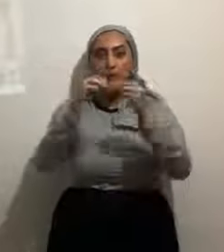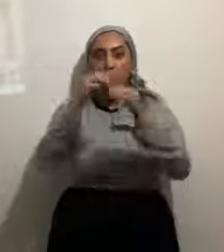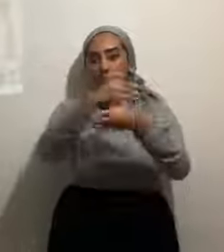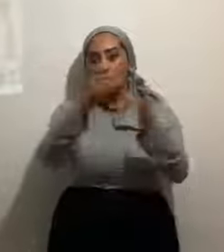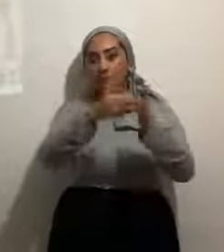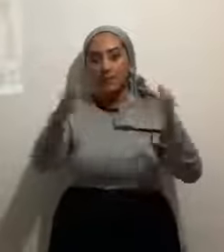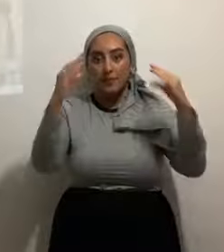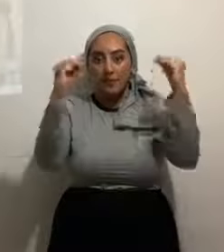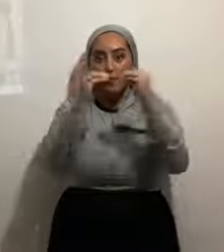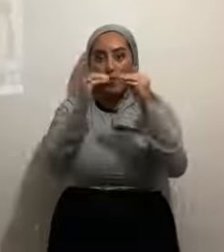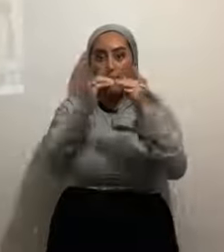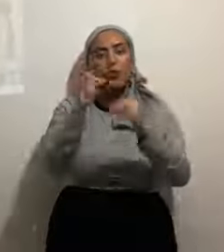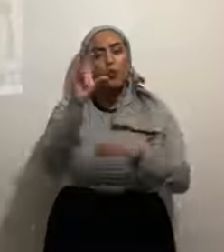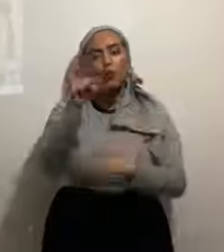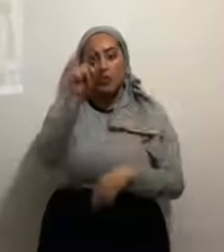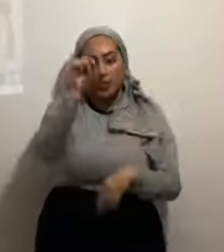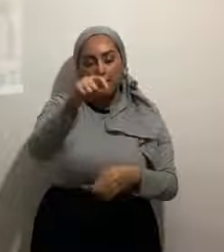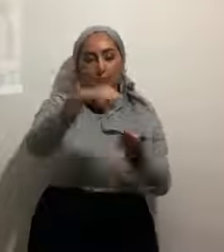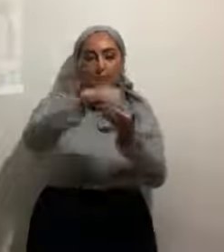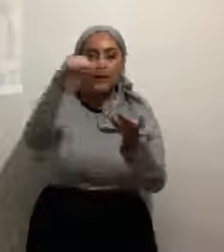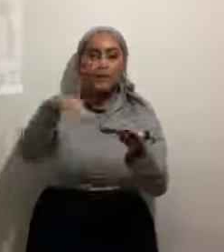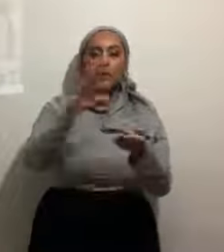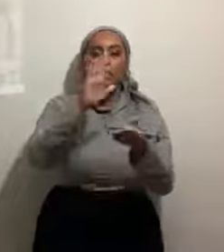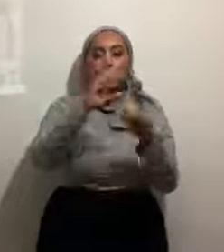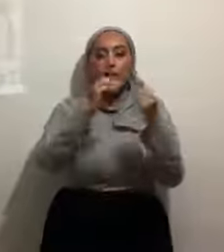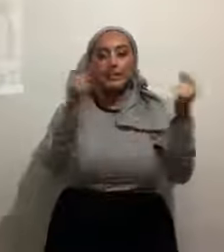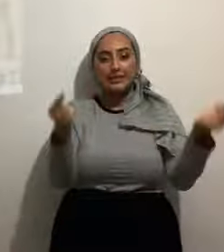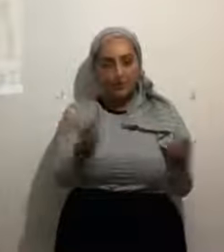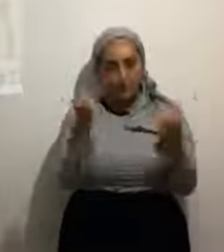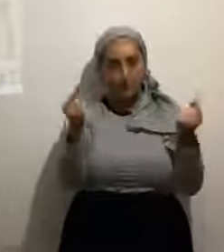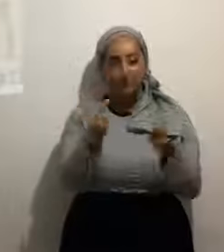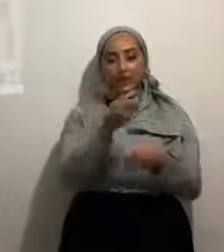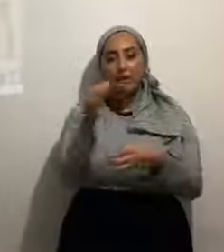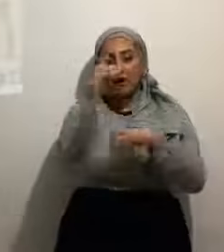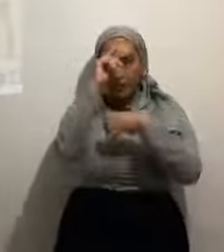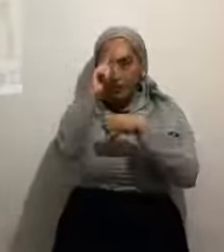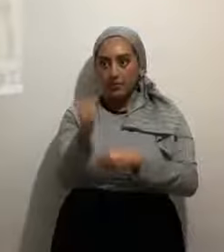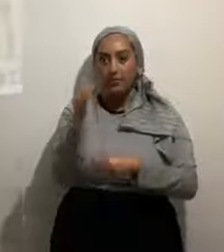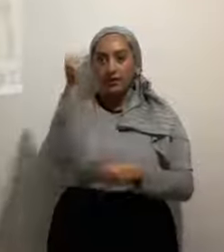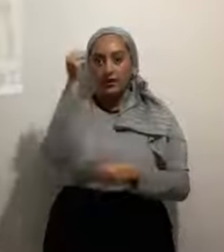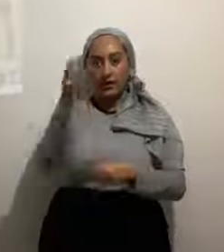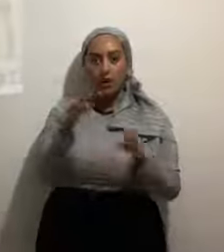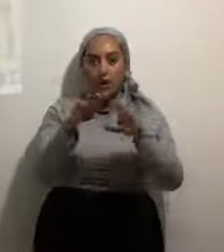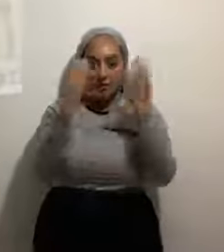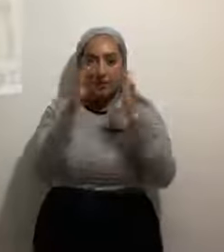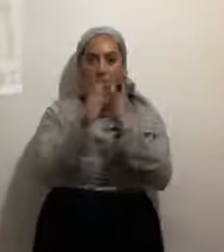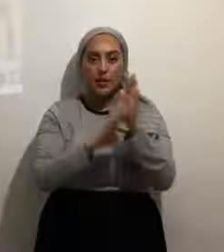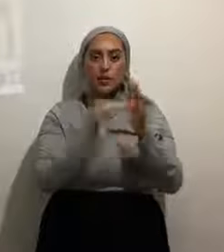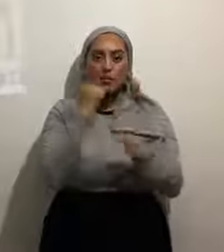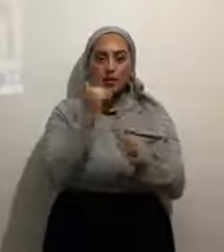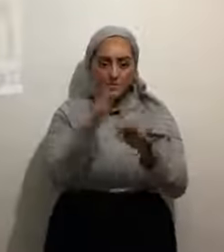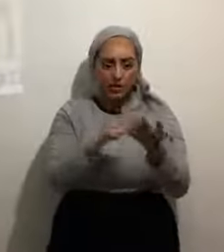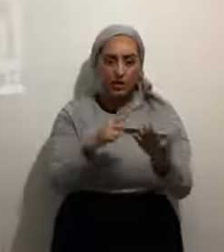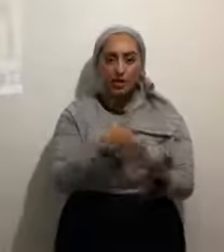se requiere que te quites tu pecado y que confíes en Yahshua. Abre tu Biblia diario, lee un salmo diario,